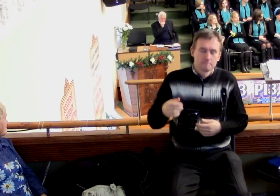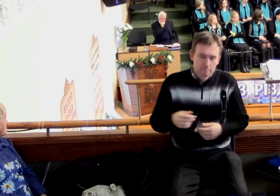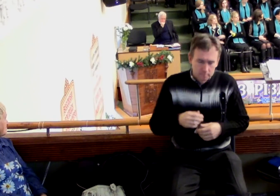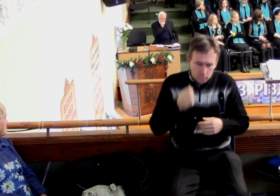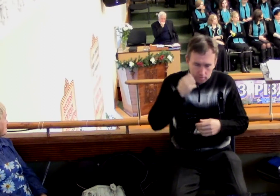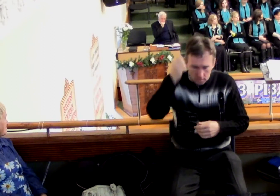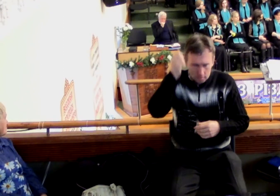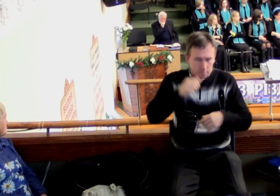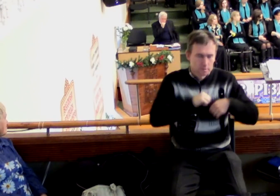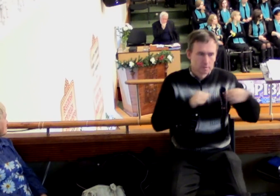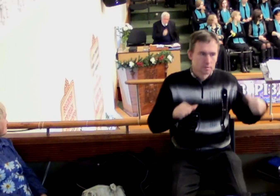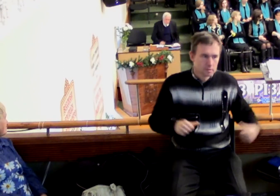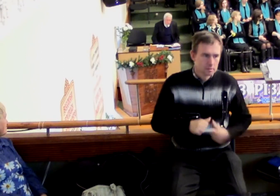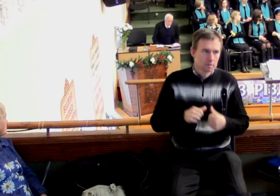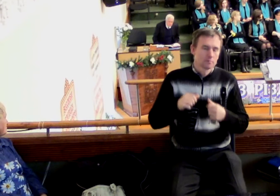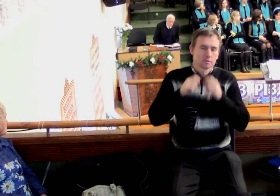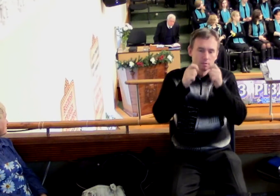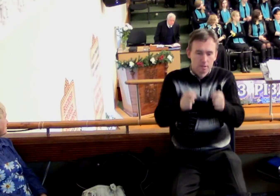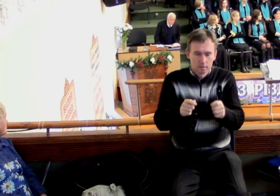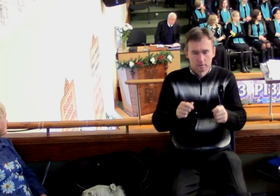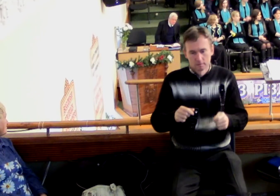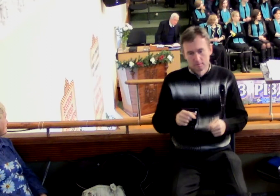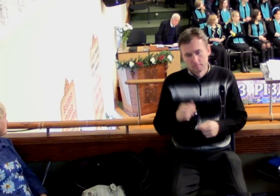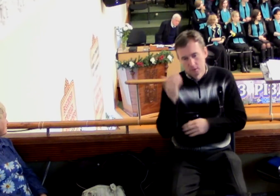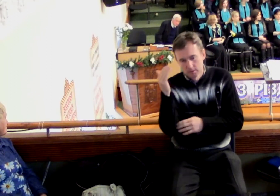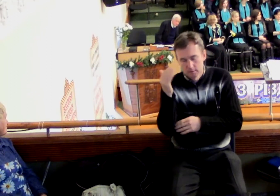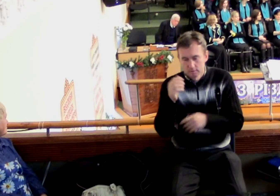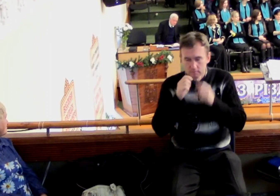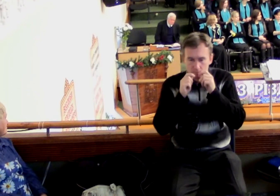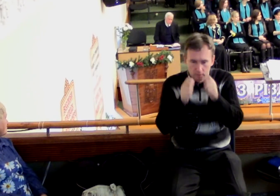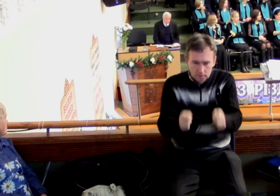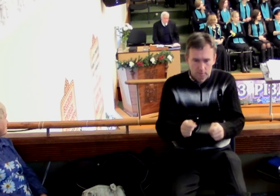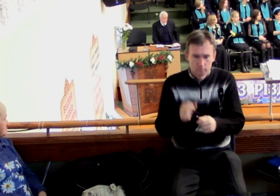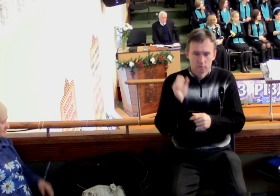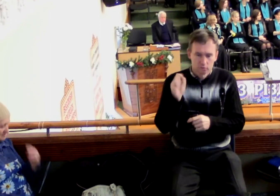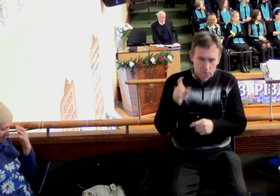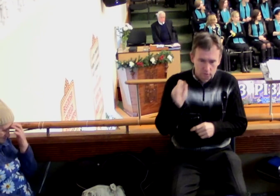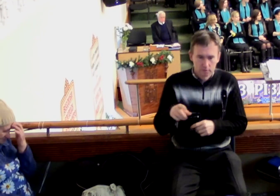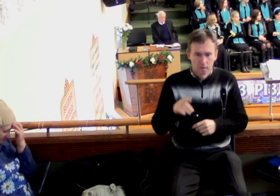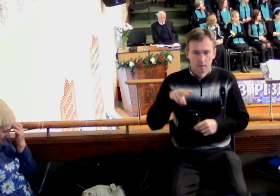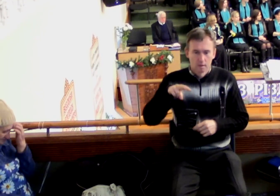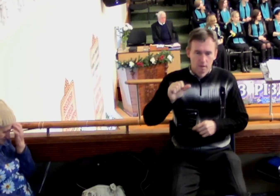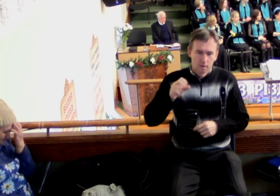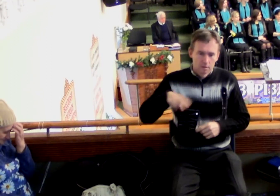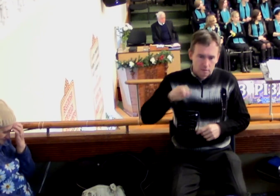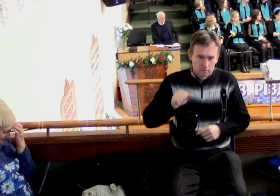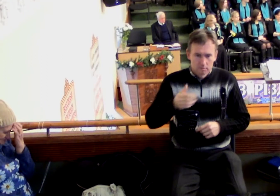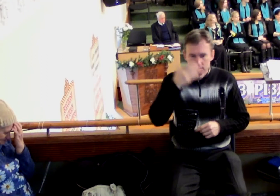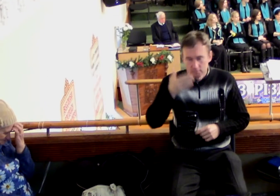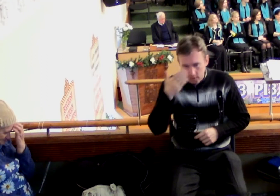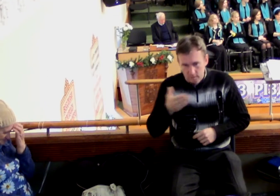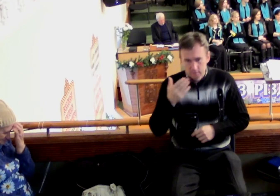благодарными сердцами дар младенцу принесем. Золото, ладан и